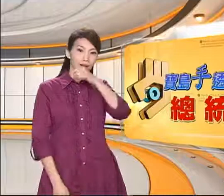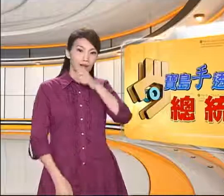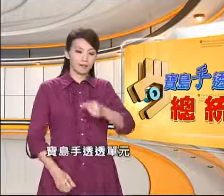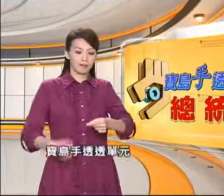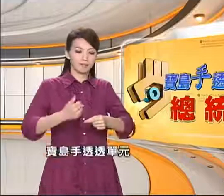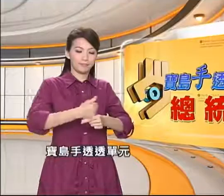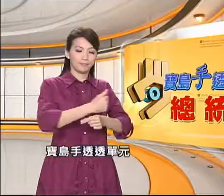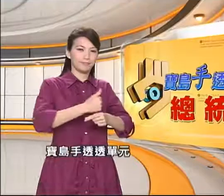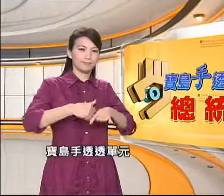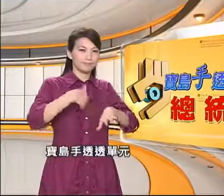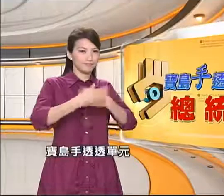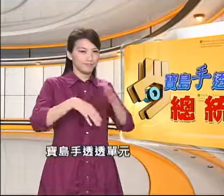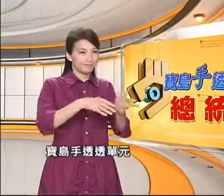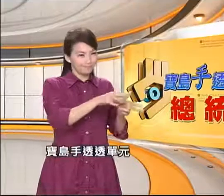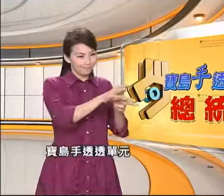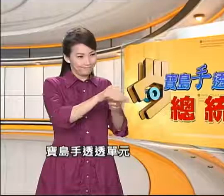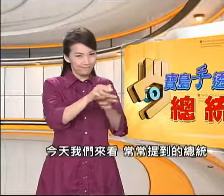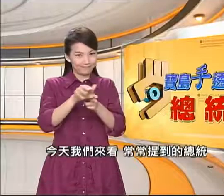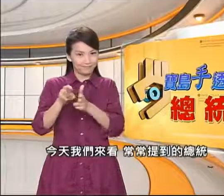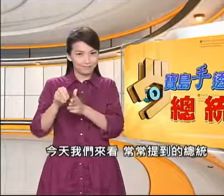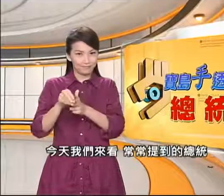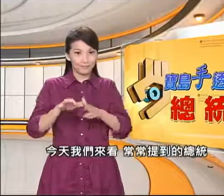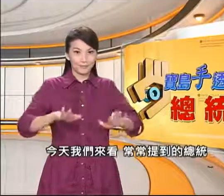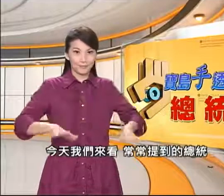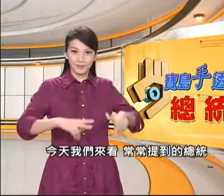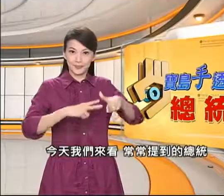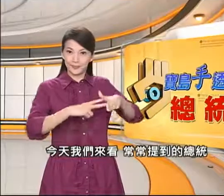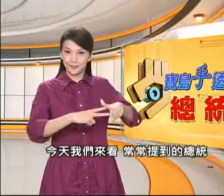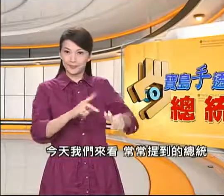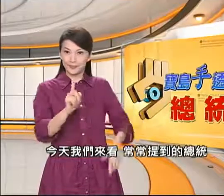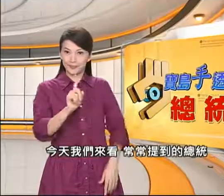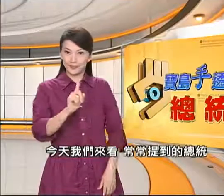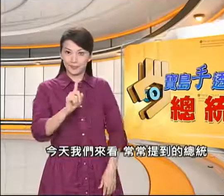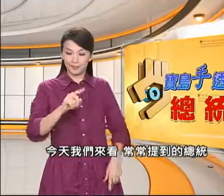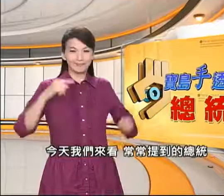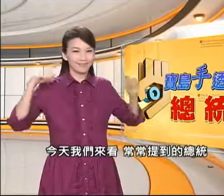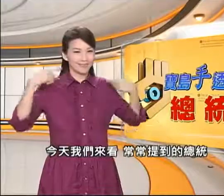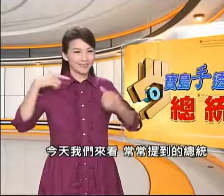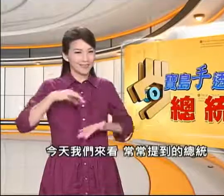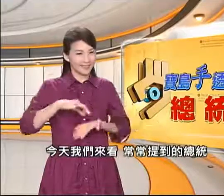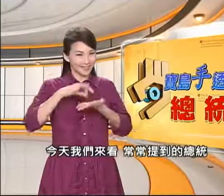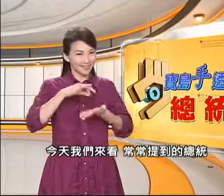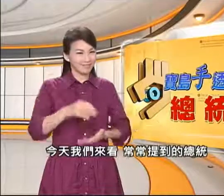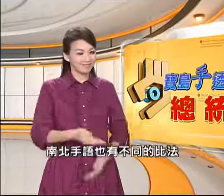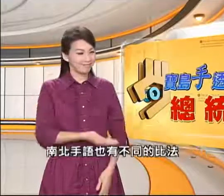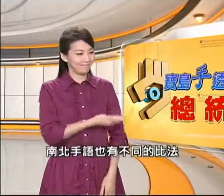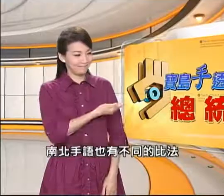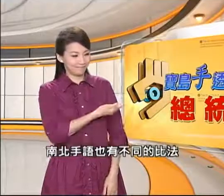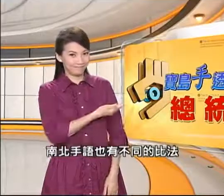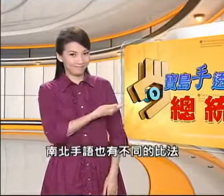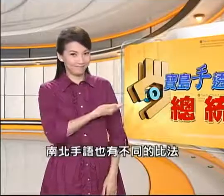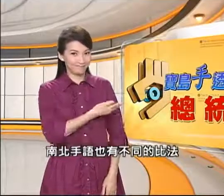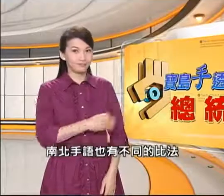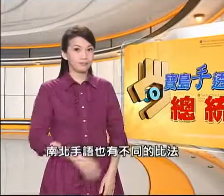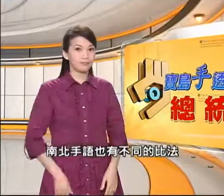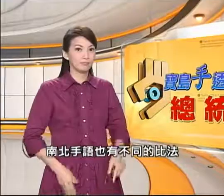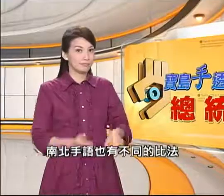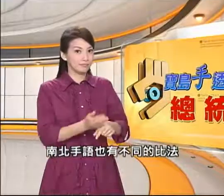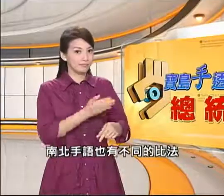宝岛秀透透单元，今天我们来看常常提到的总统。南北手语也有不同的笔法